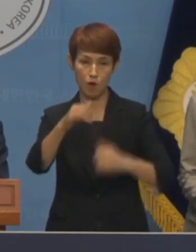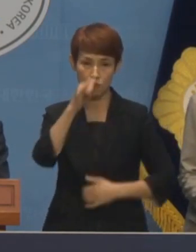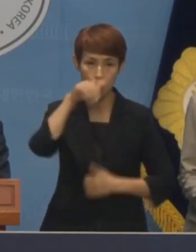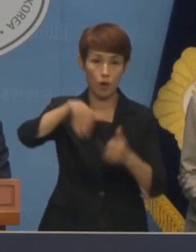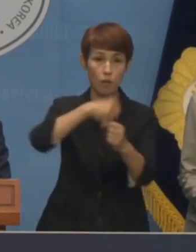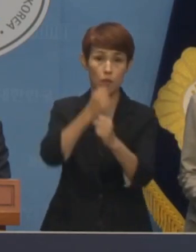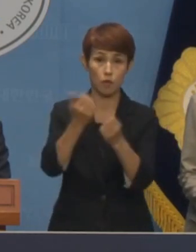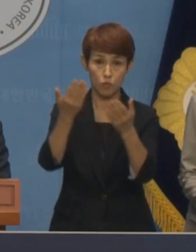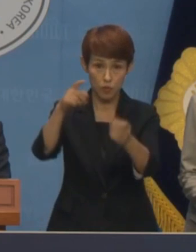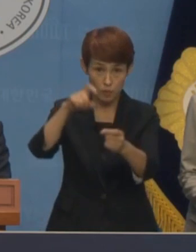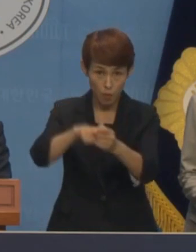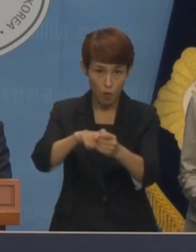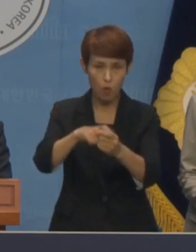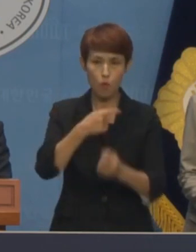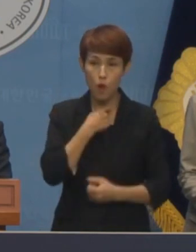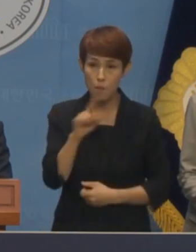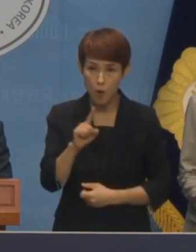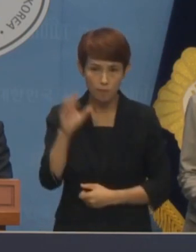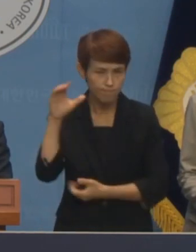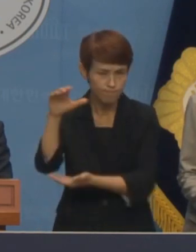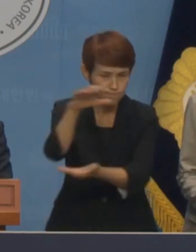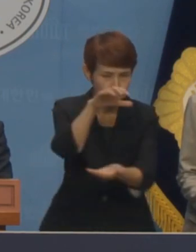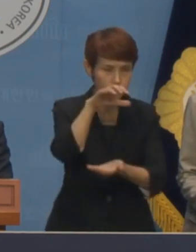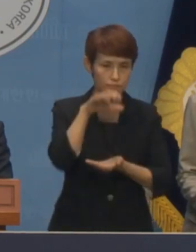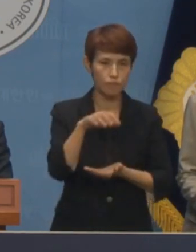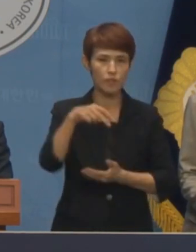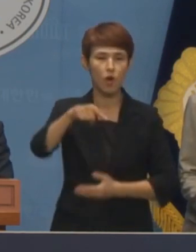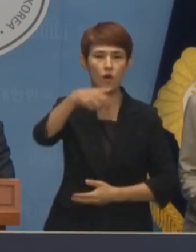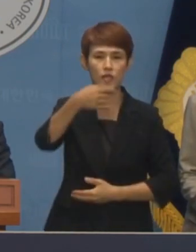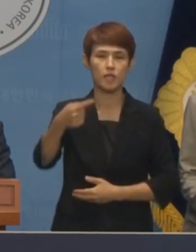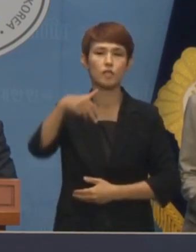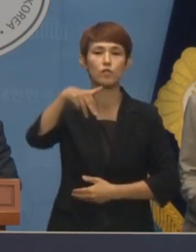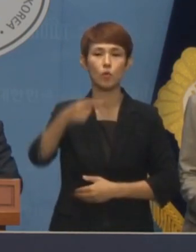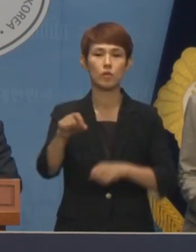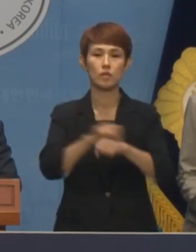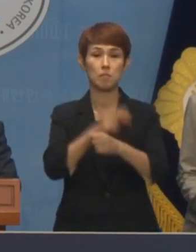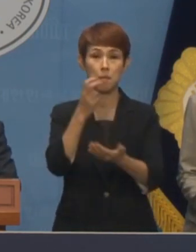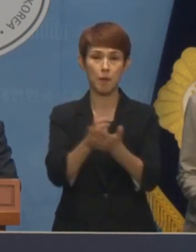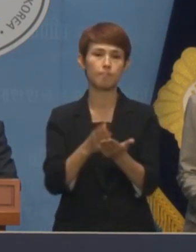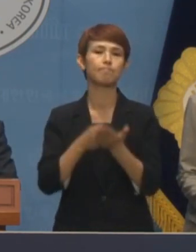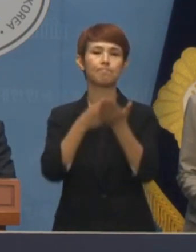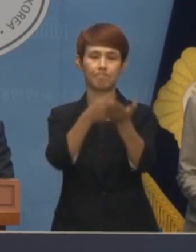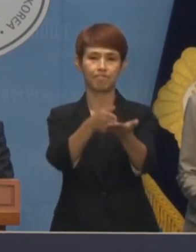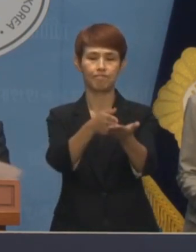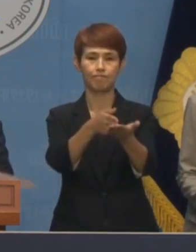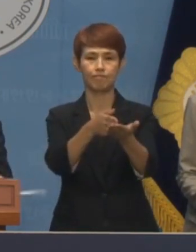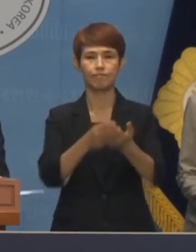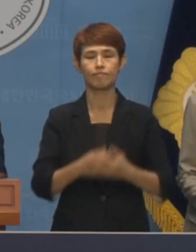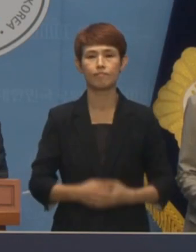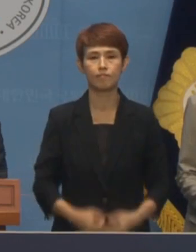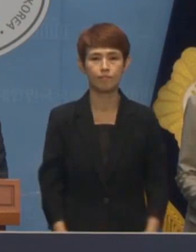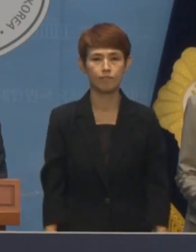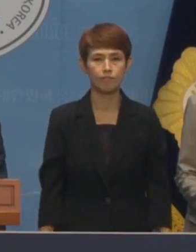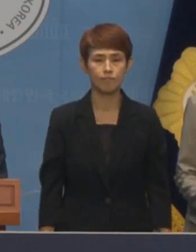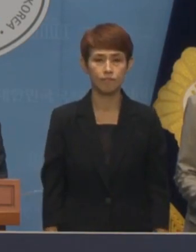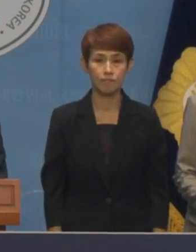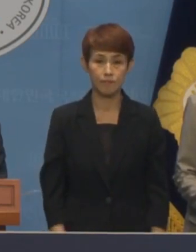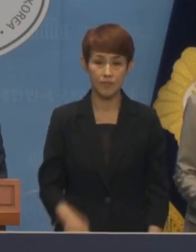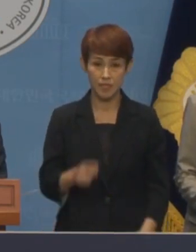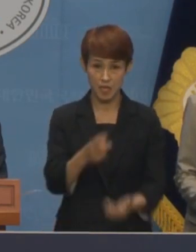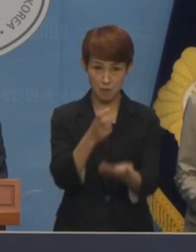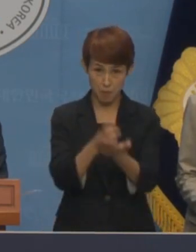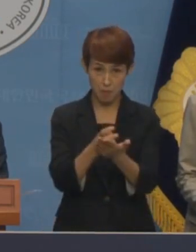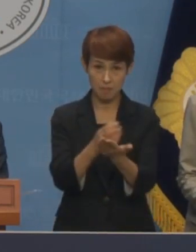위해 현장의 요구를 기반으로 한 서희초 특별법 입법을 추진합니다. 이번에